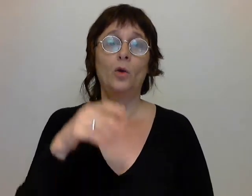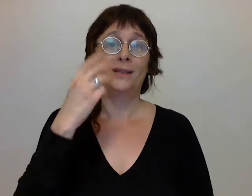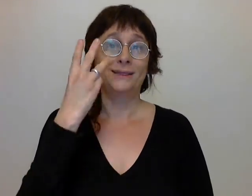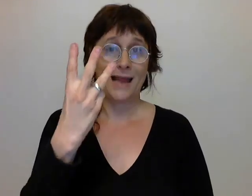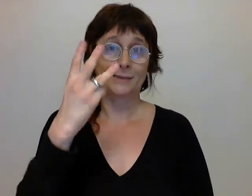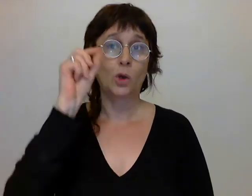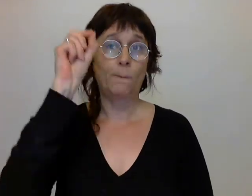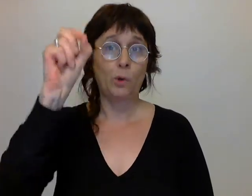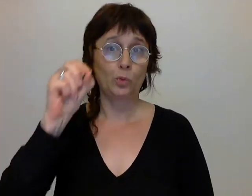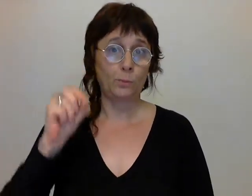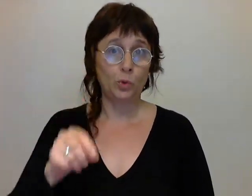2-5-5-5-5-5-5-5.